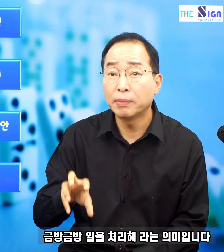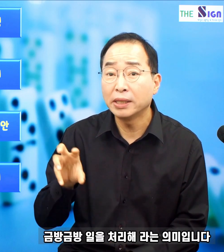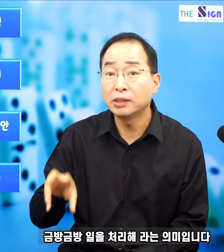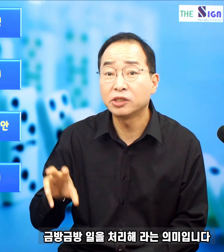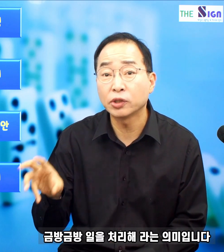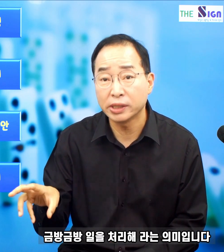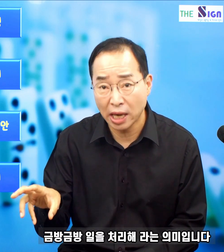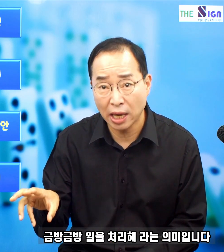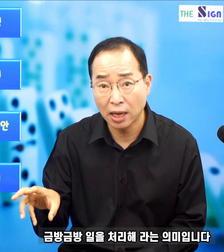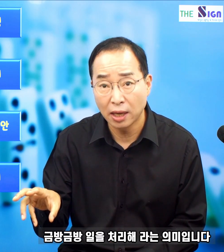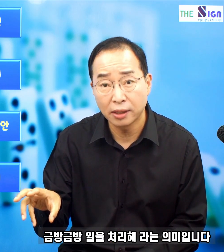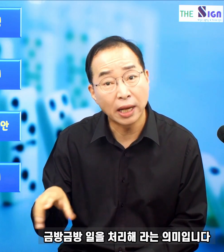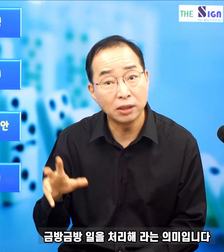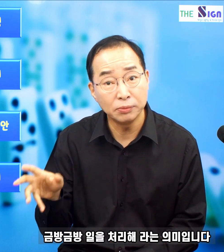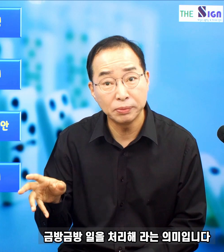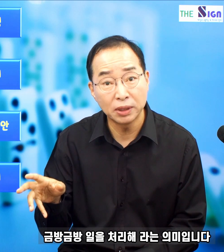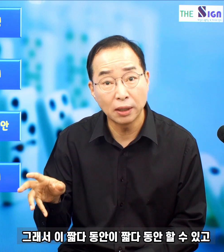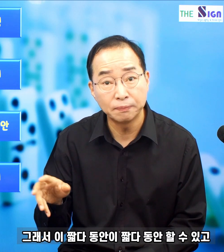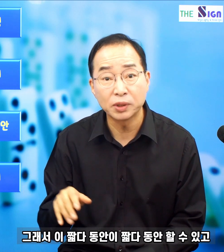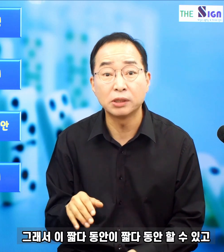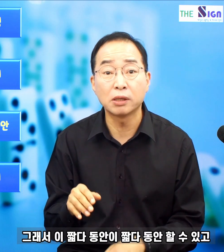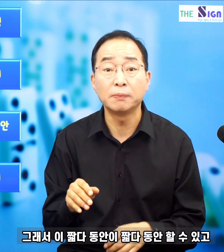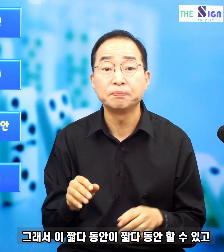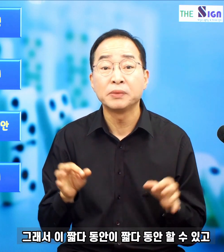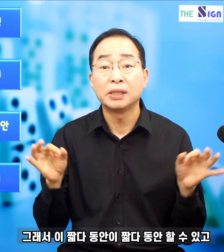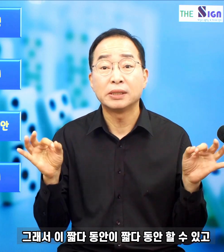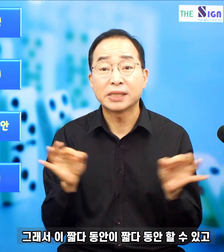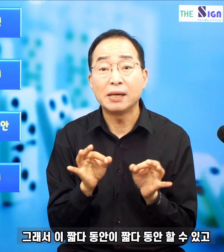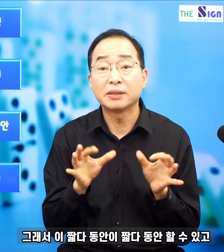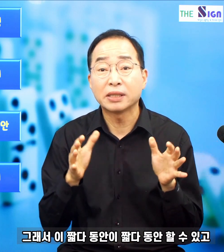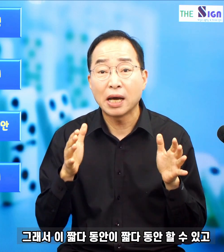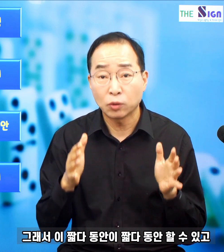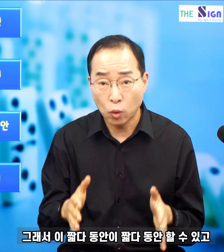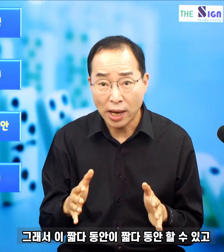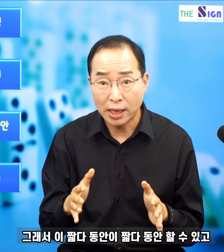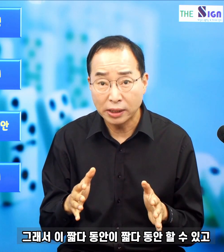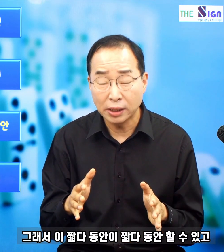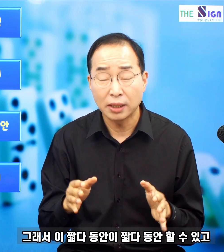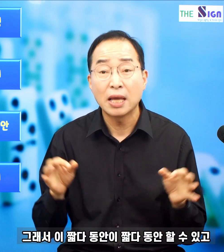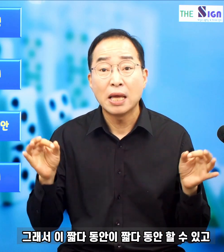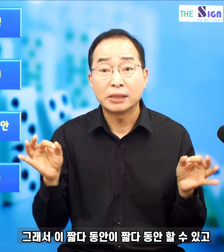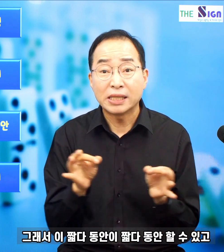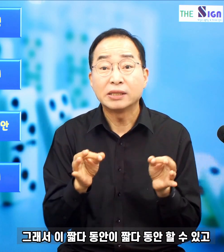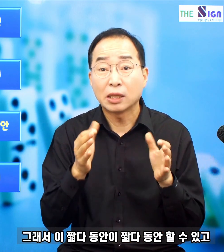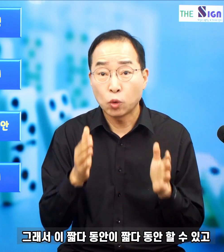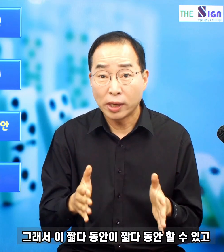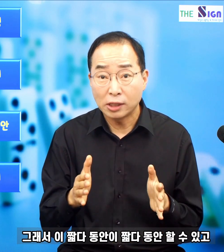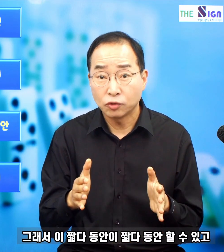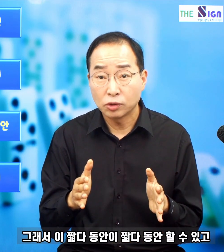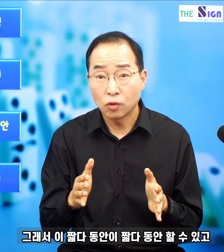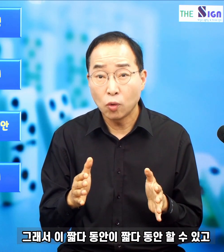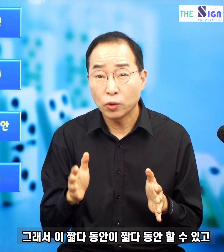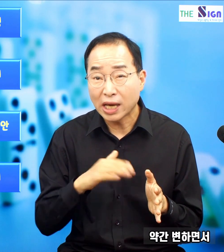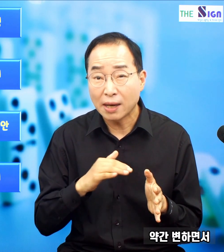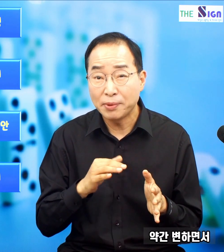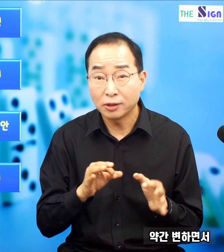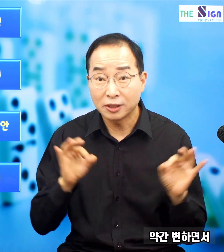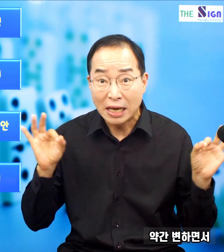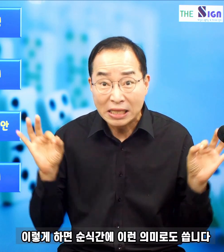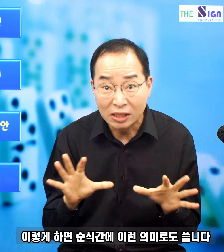일을 처리해 라는 의미입니다. 그래서 이 짧다 동안이 짧다 동안 할 수 있고, 여기 약간 변형돼서 이렇게